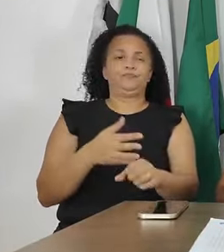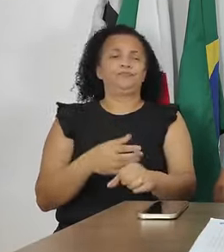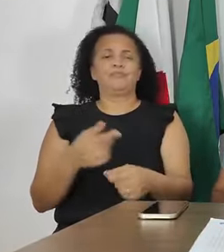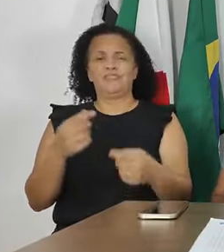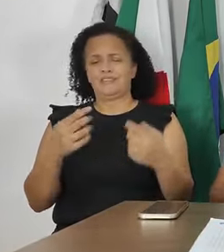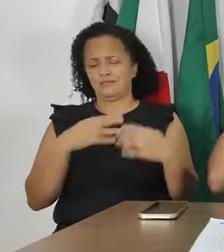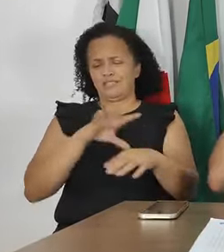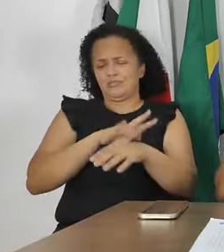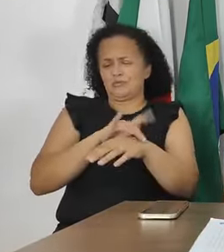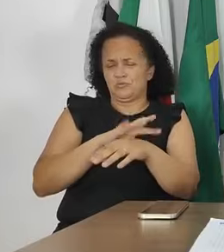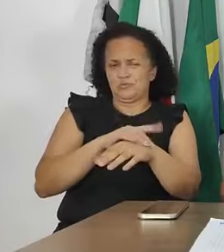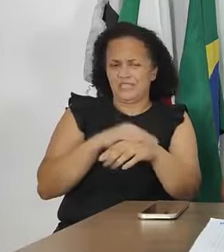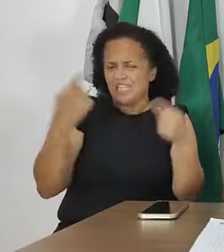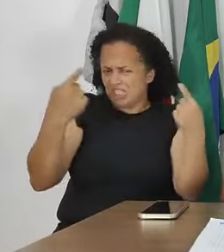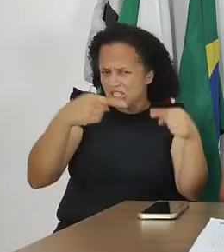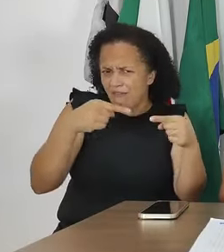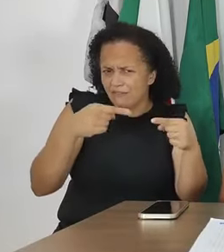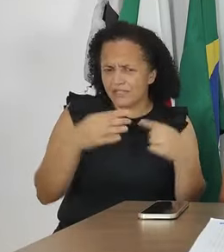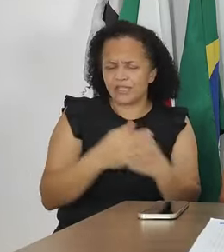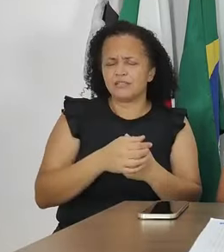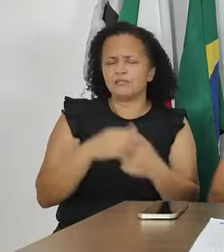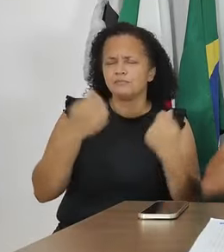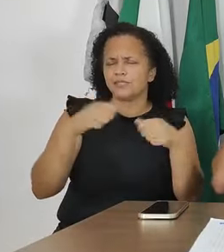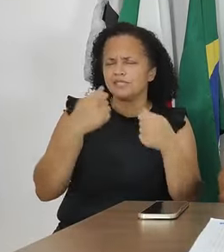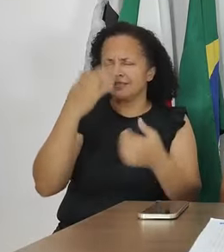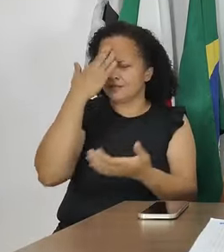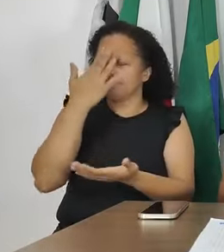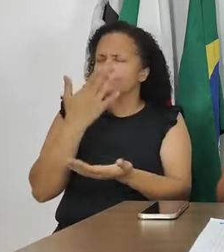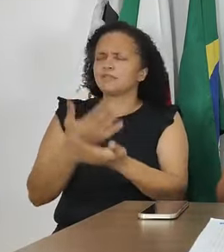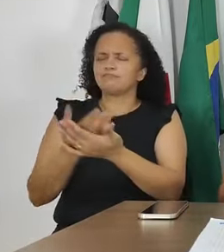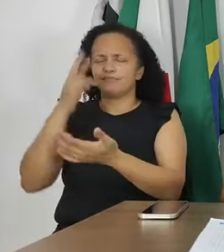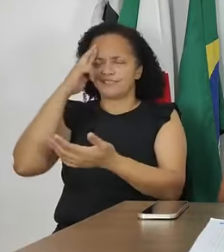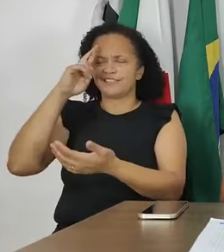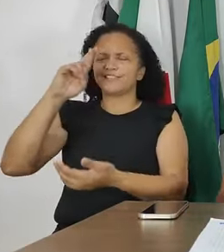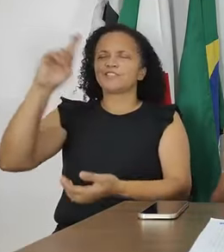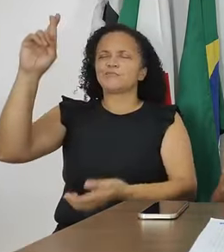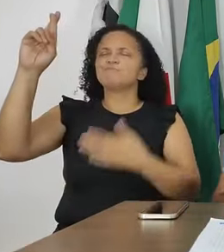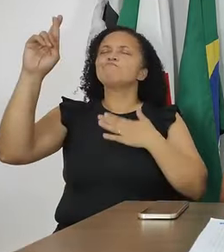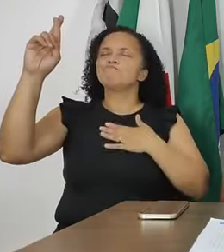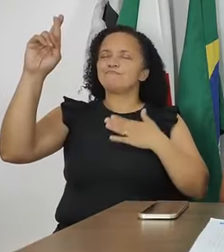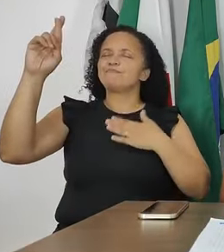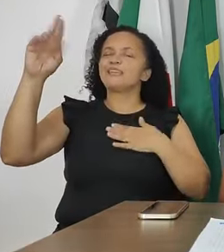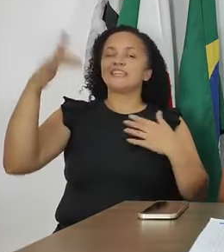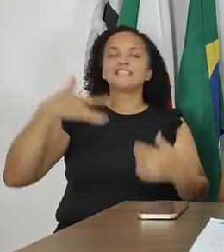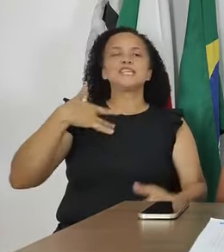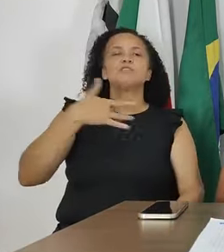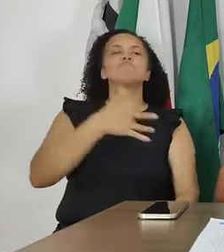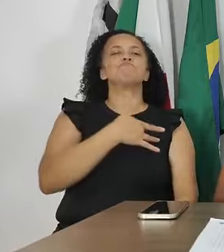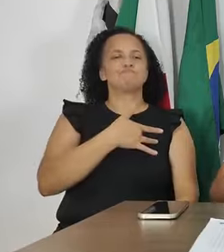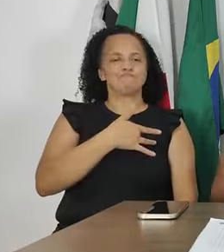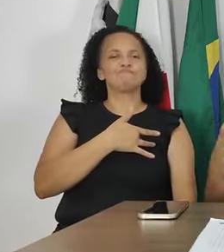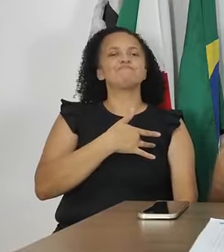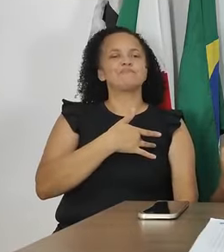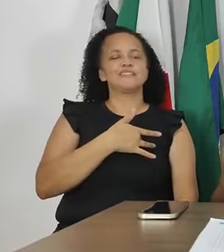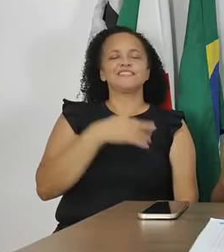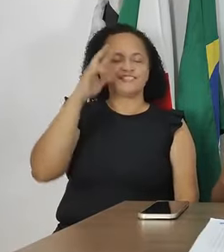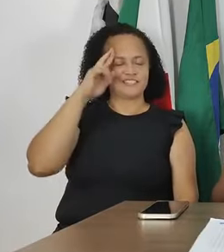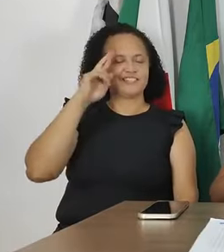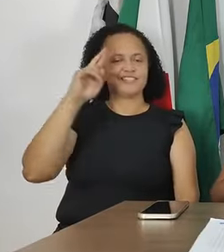desafiador, mentiroso, eu preciso me firmar sobre isso e falar, o Senhor é a minha saúde. Ele me